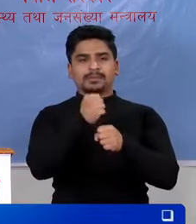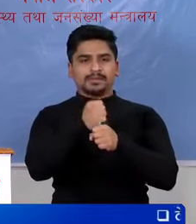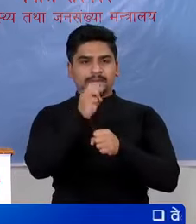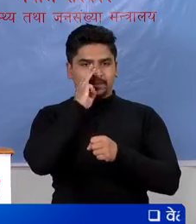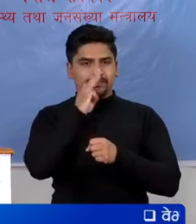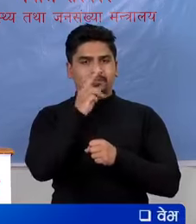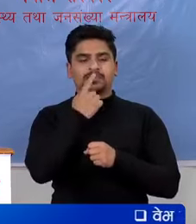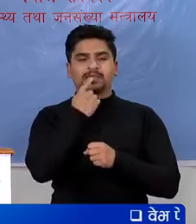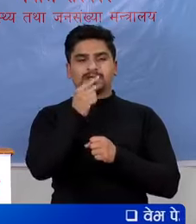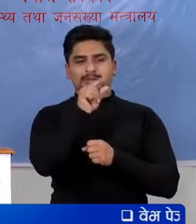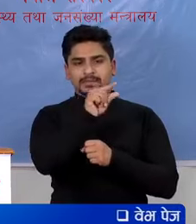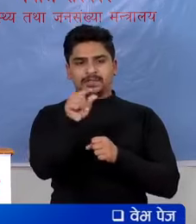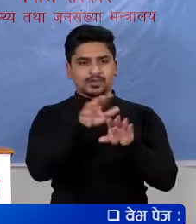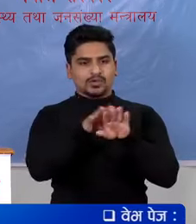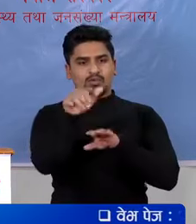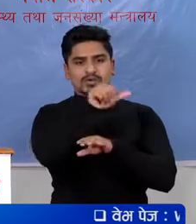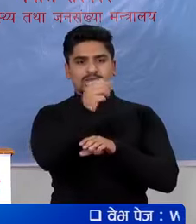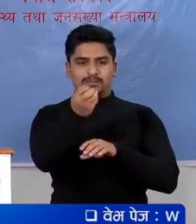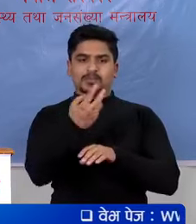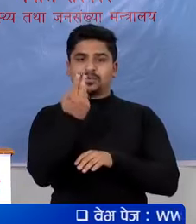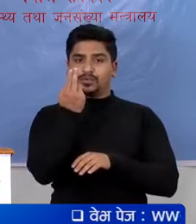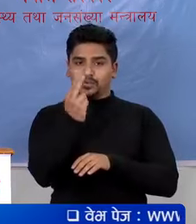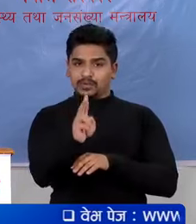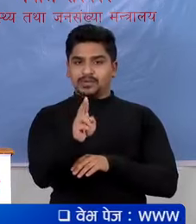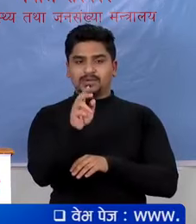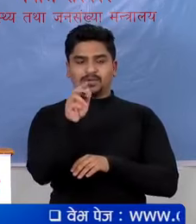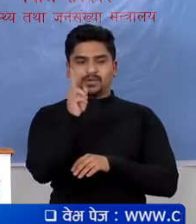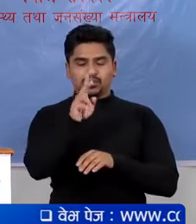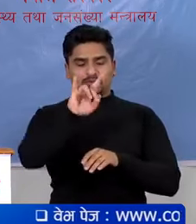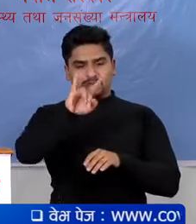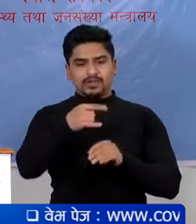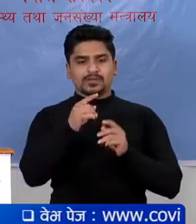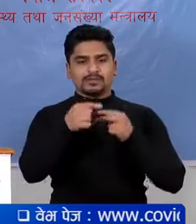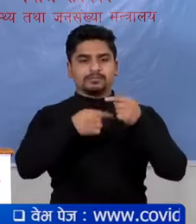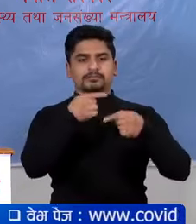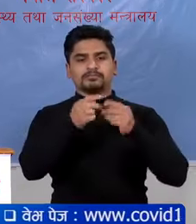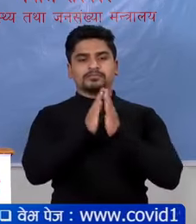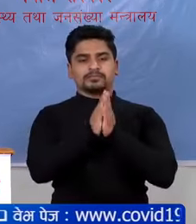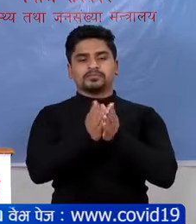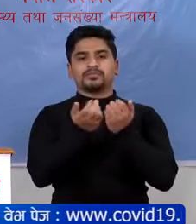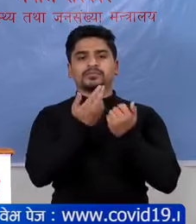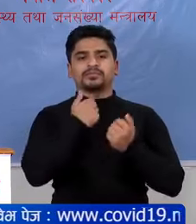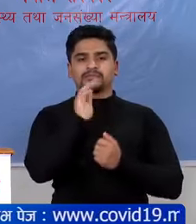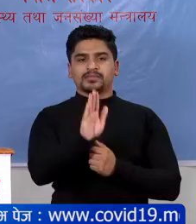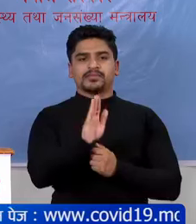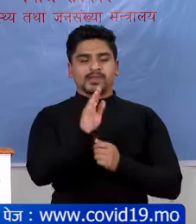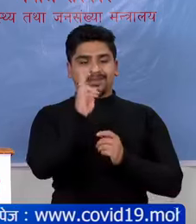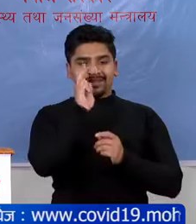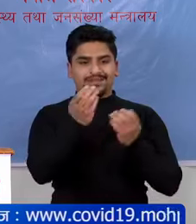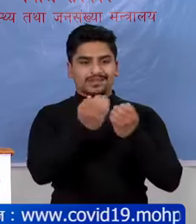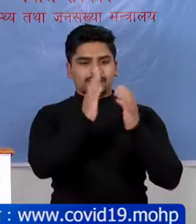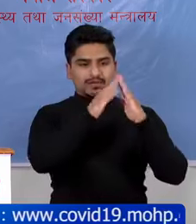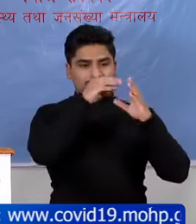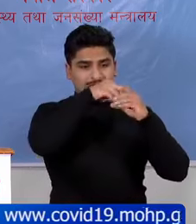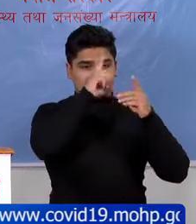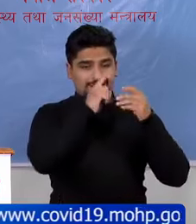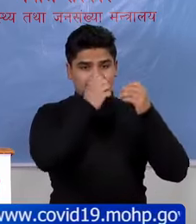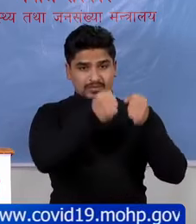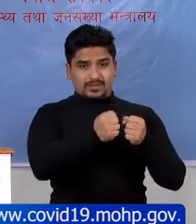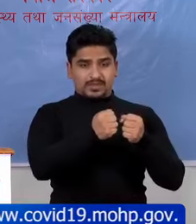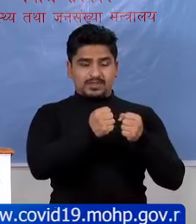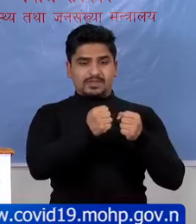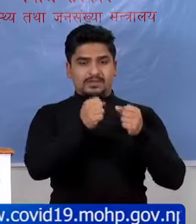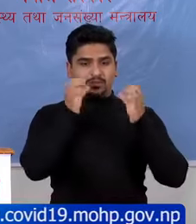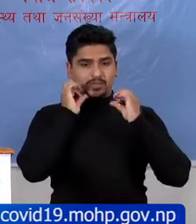बन्ने कुरा आरू वहारले बन्नु भयको थुलो त्यों मा रिपीट गर्ना चाहे तेसे गरी क्वारेंटाइन को पालना र